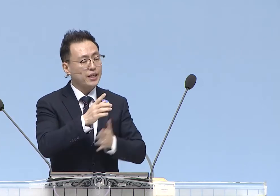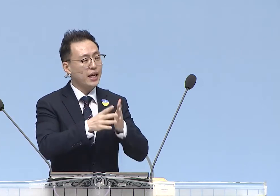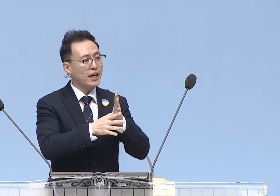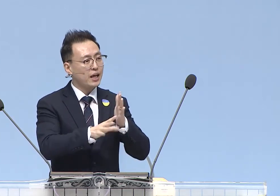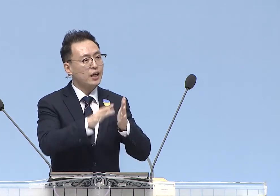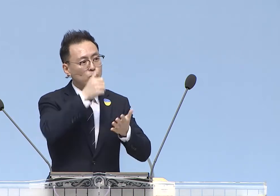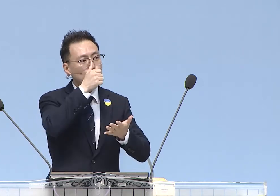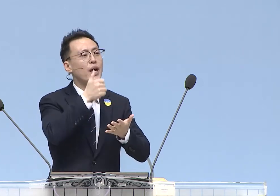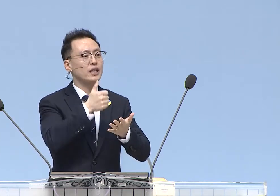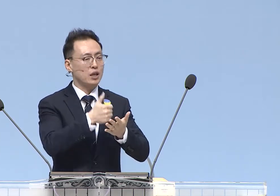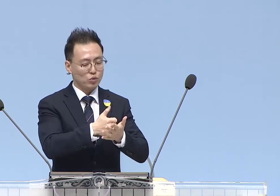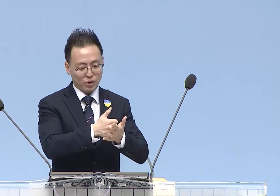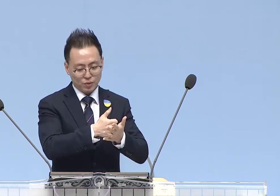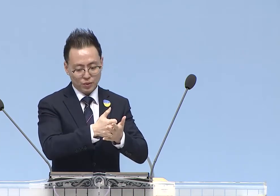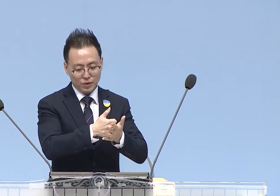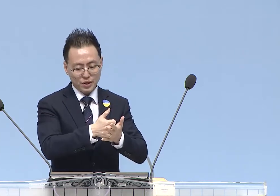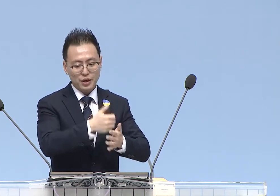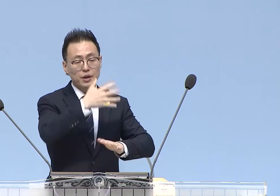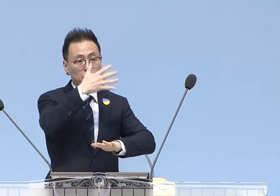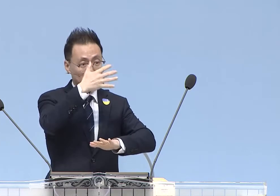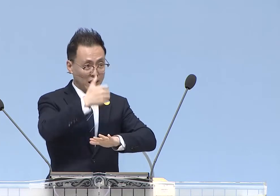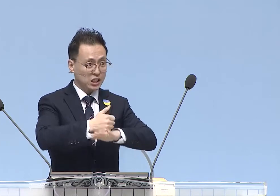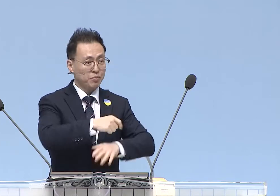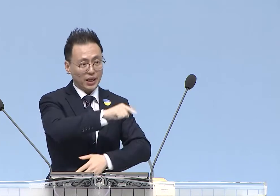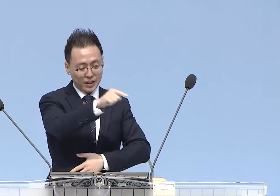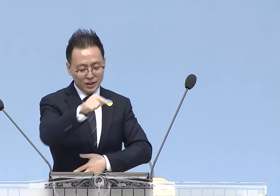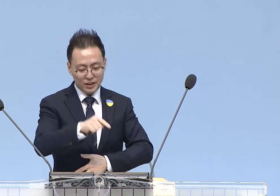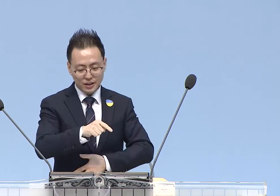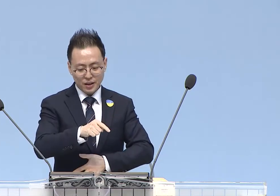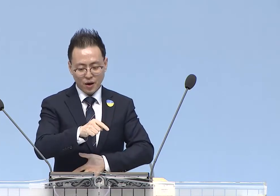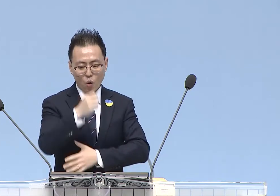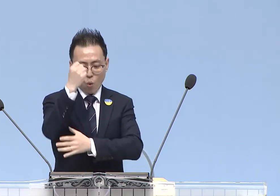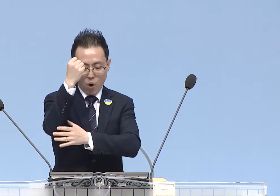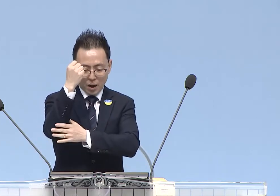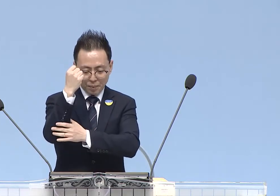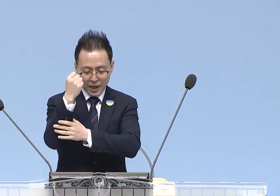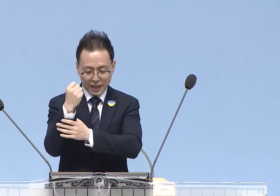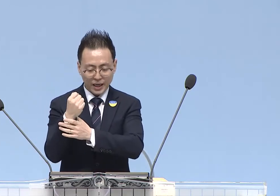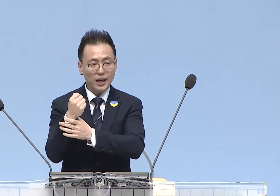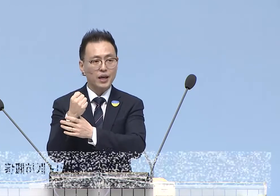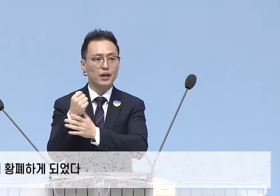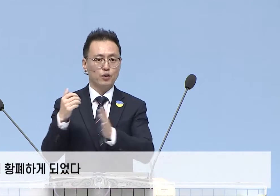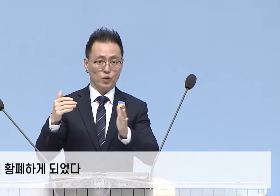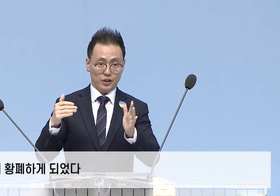이들의 죄악 때문이었고 마침내 이들은 황폐하게 되었습니다.